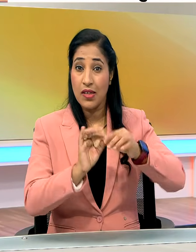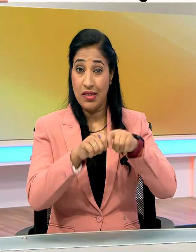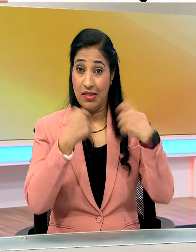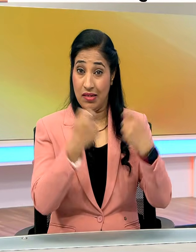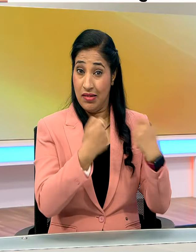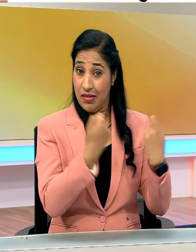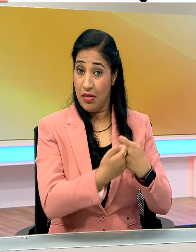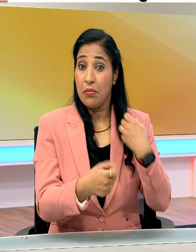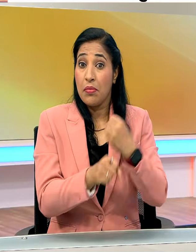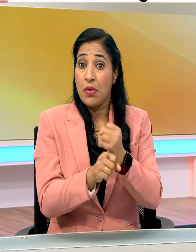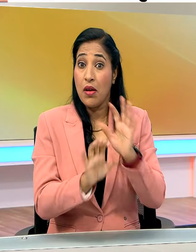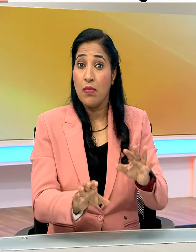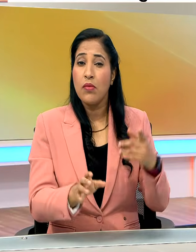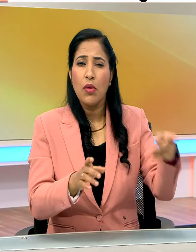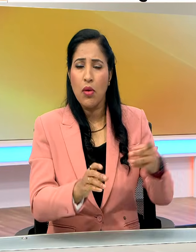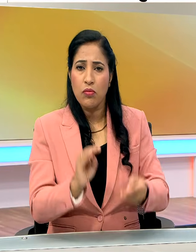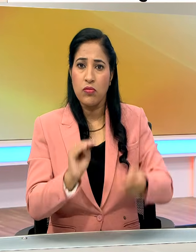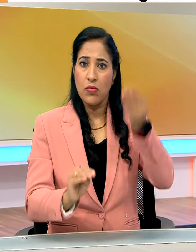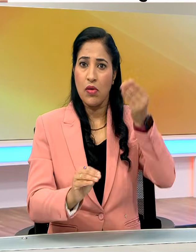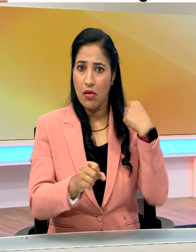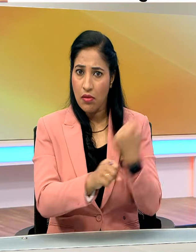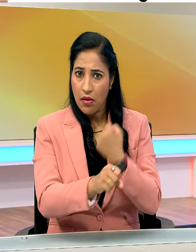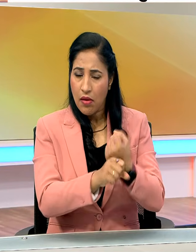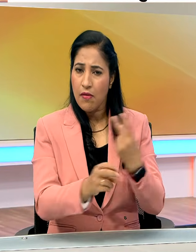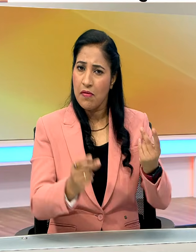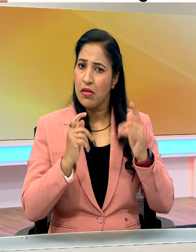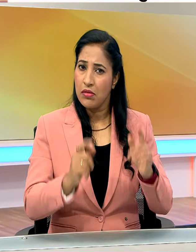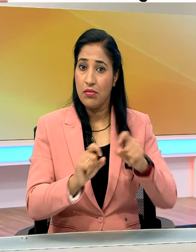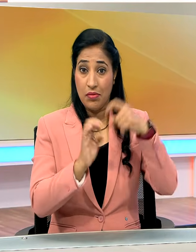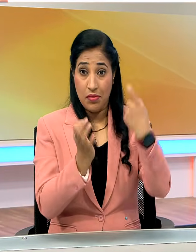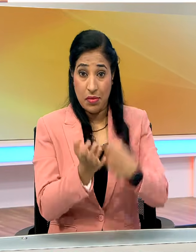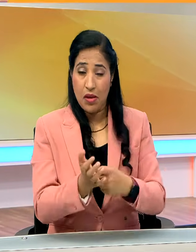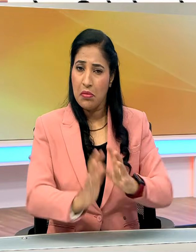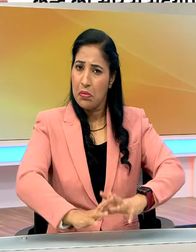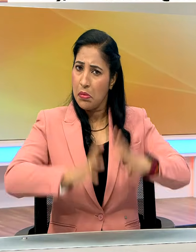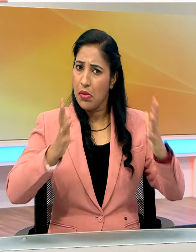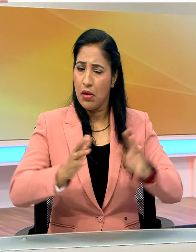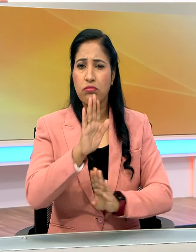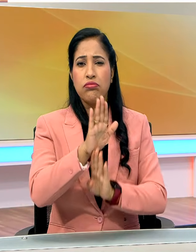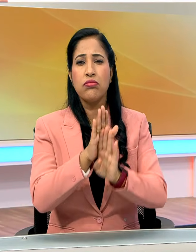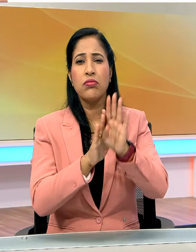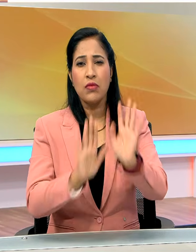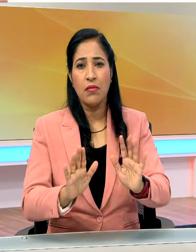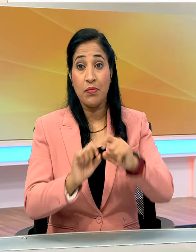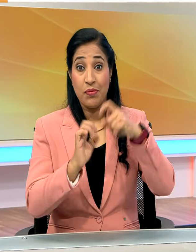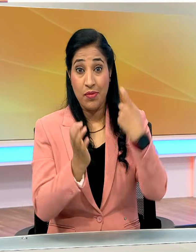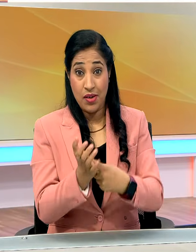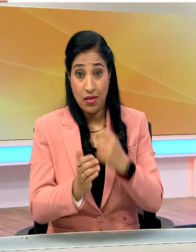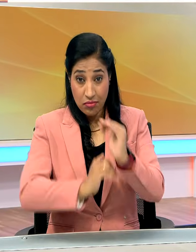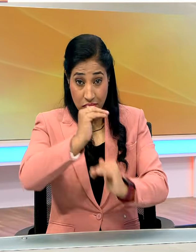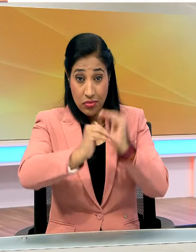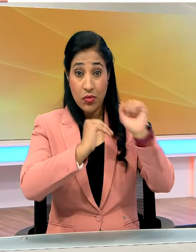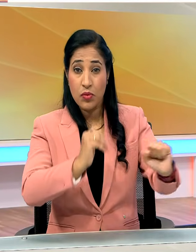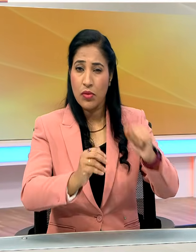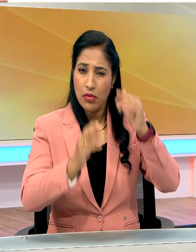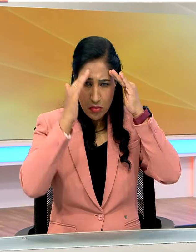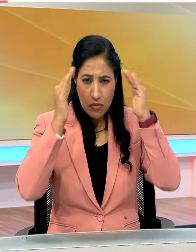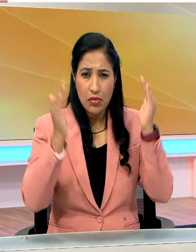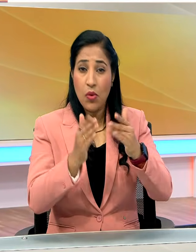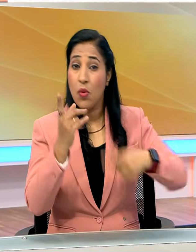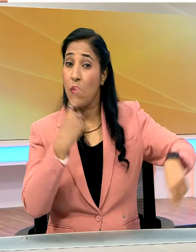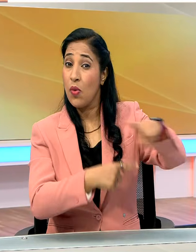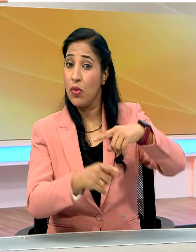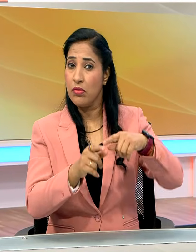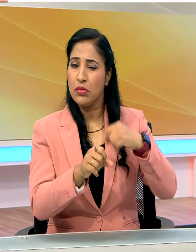गया है। इससे और ज़्यादा जो काम है वो होगा, जिससे बिहार काफ़ी आगे बढ़ेगा। बिहार के विकास में केंद्र का भी